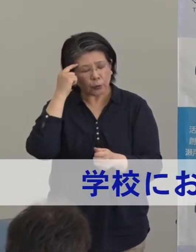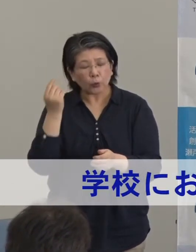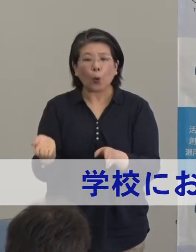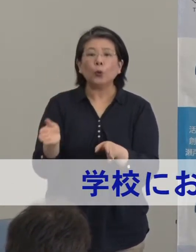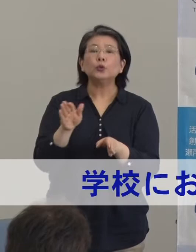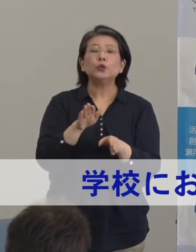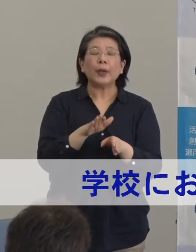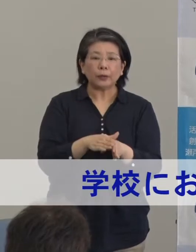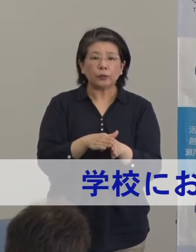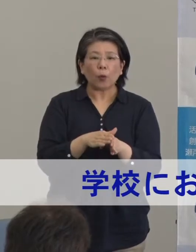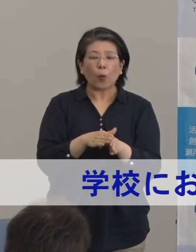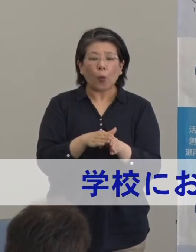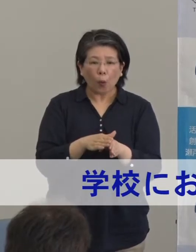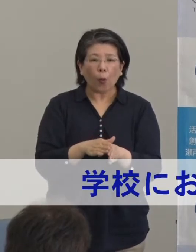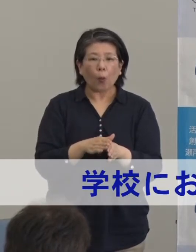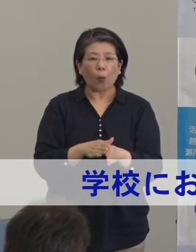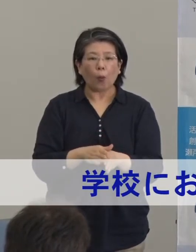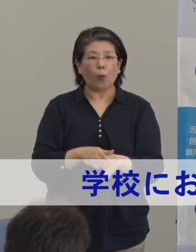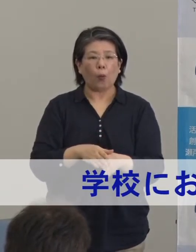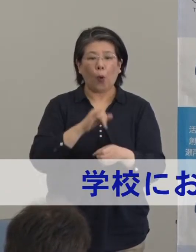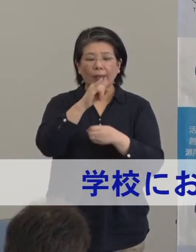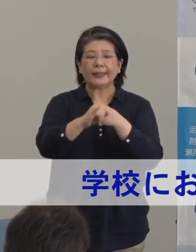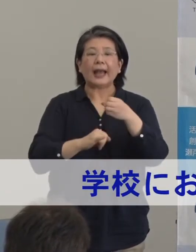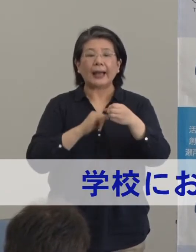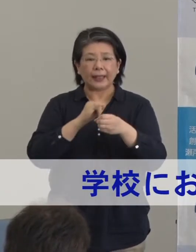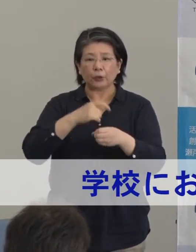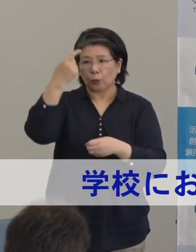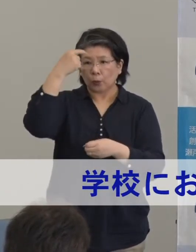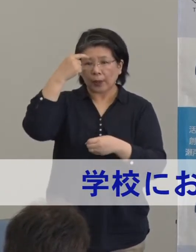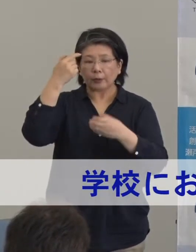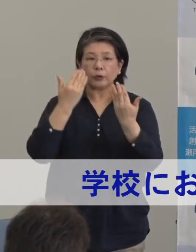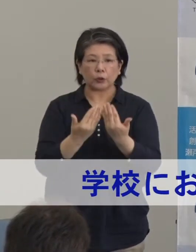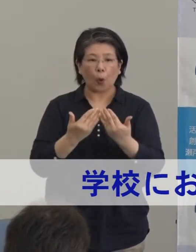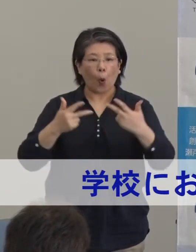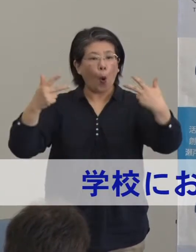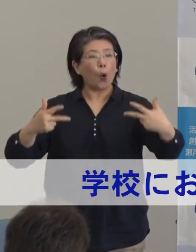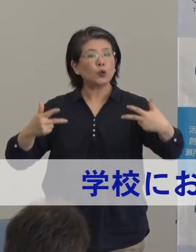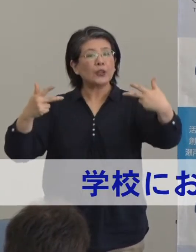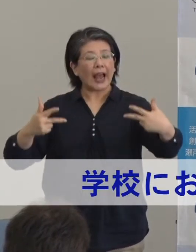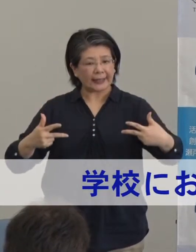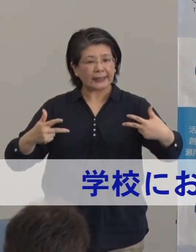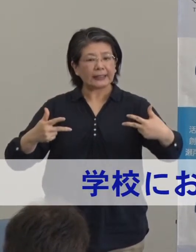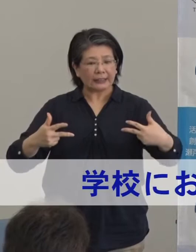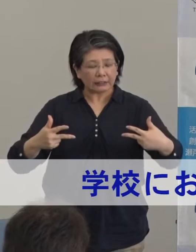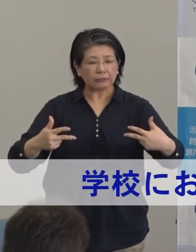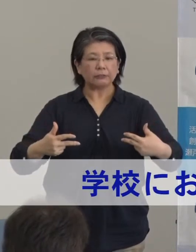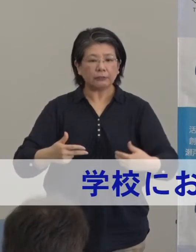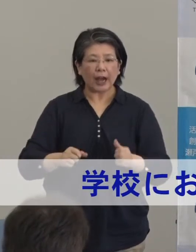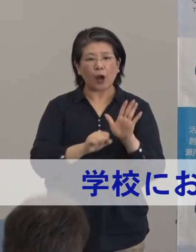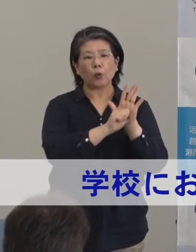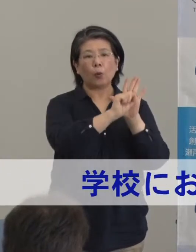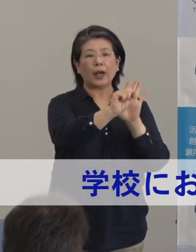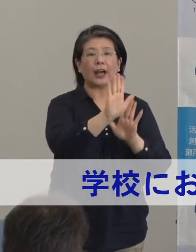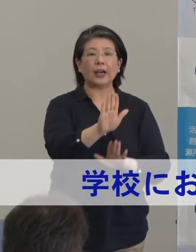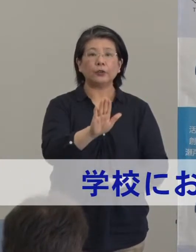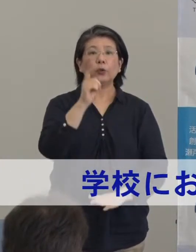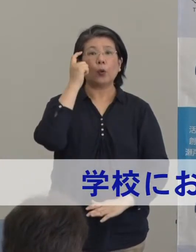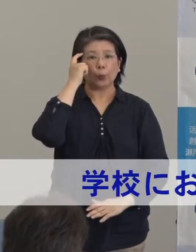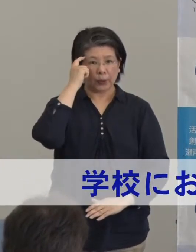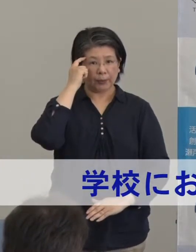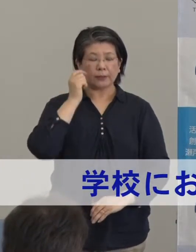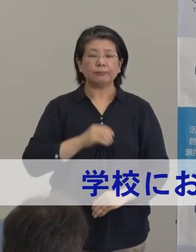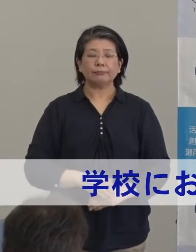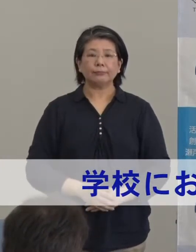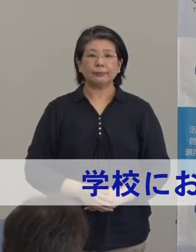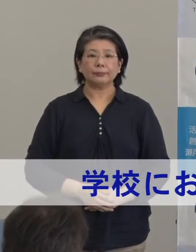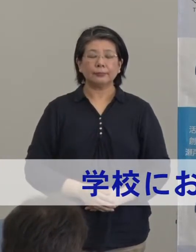のオンライン授業というのは非常に有効な一つの手段ではないかなというふうに思っておりますので、まあ、そのオンライン授業の